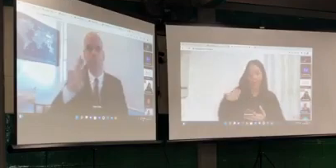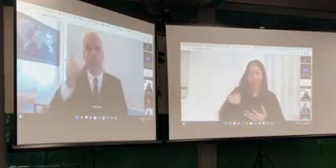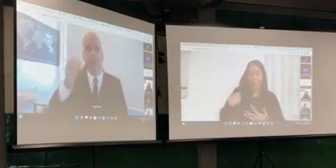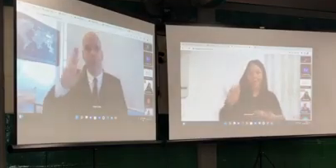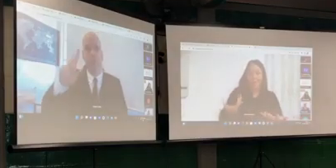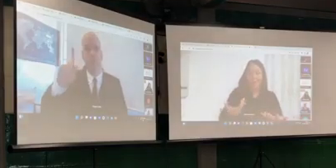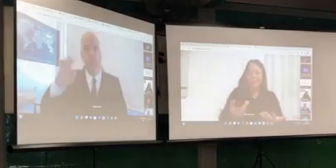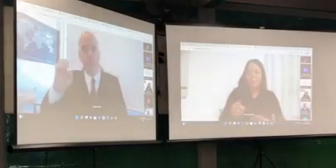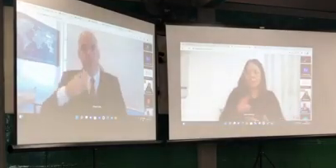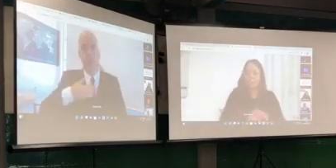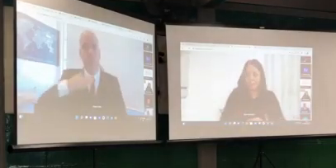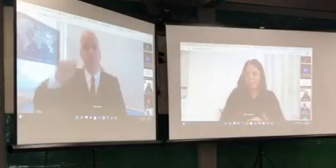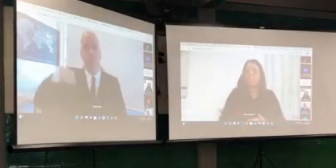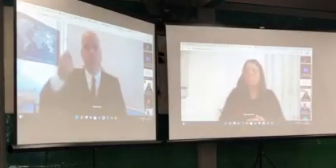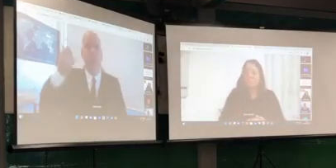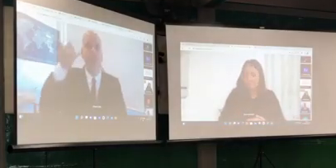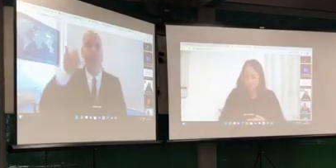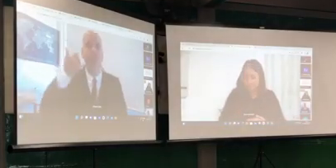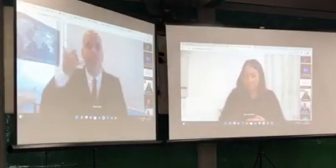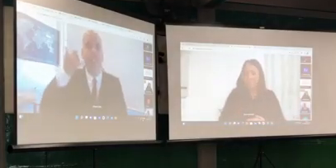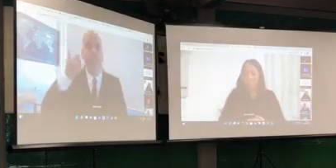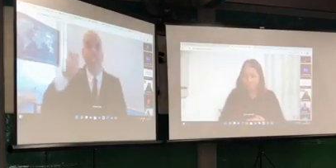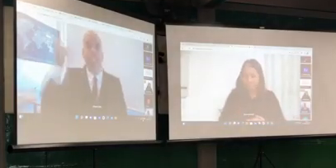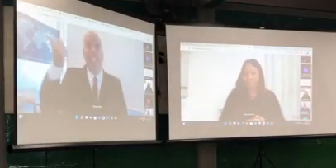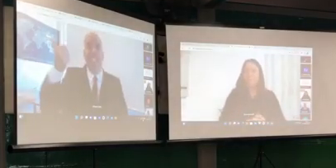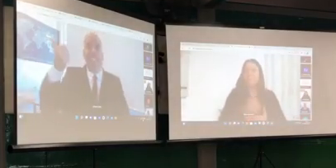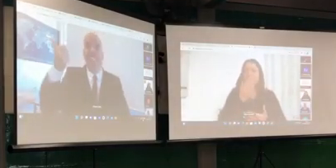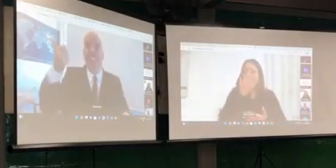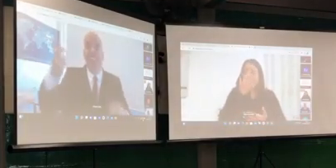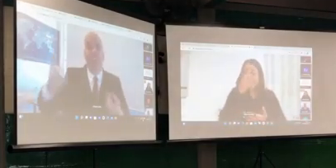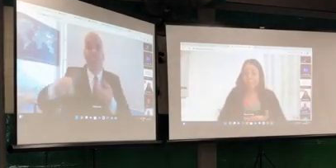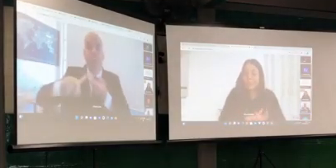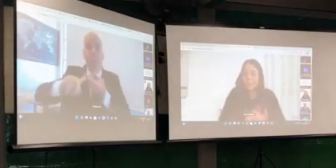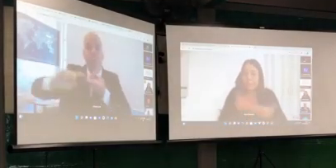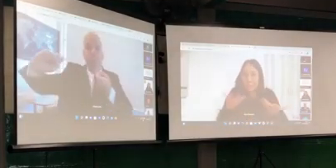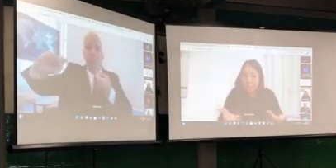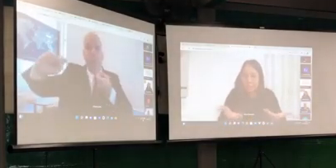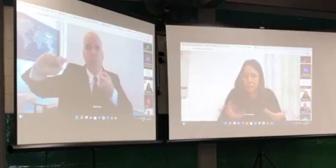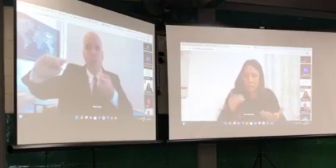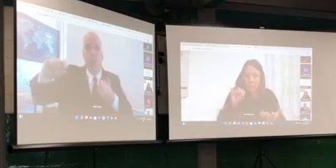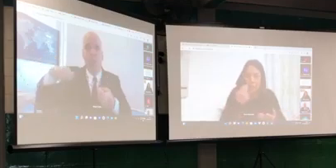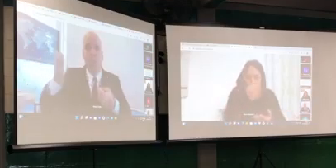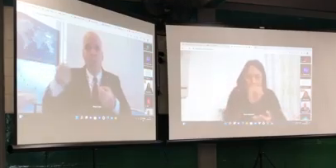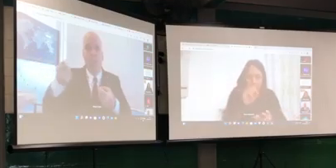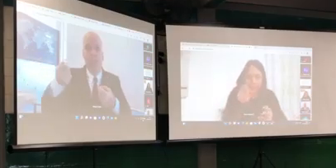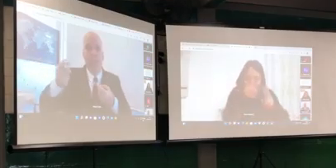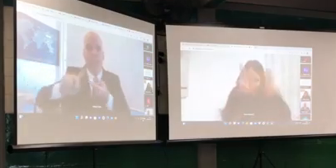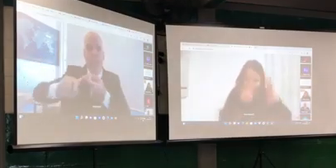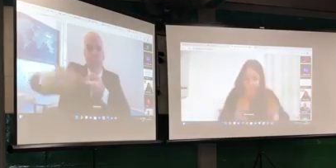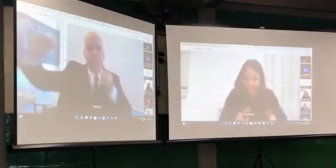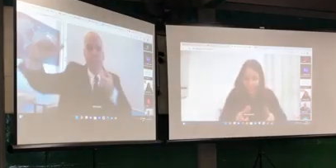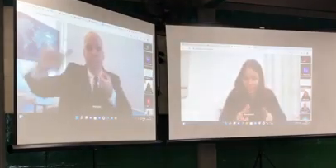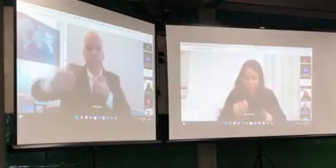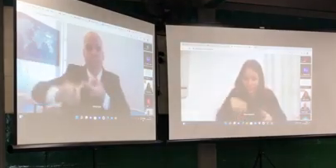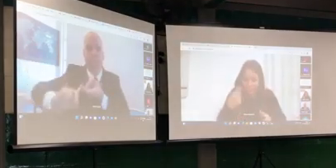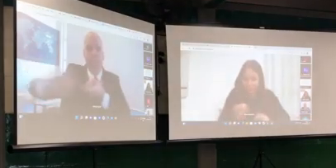nome é Jorge e o meu sinal é esse. Internacional, o sinal de sinais era esse,